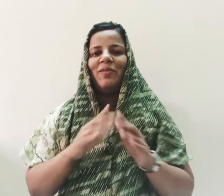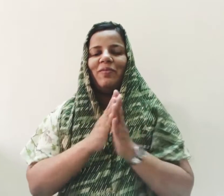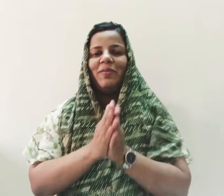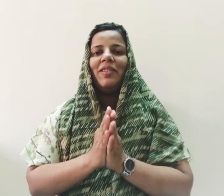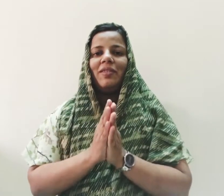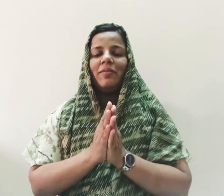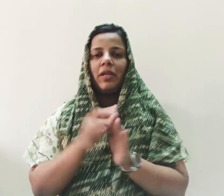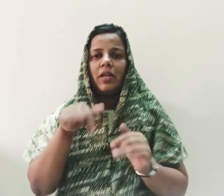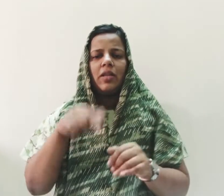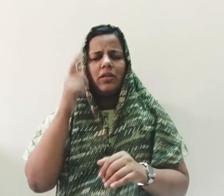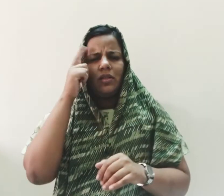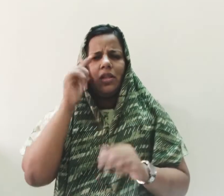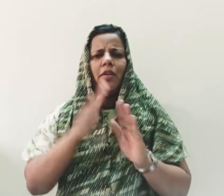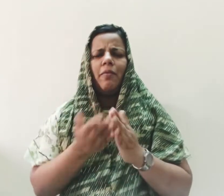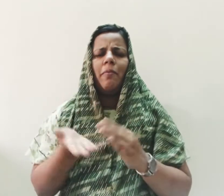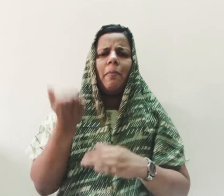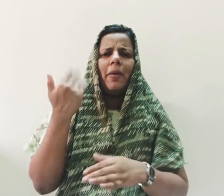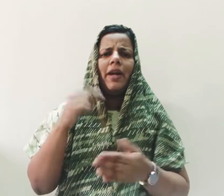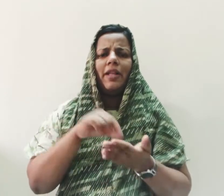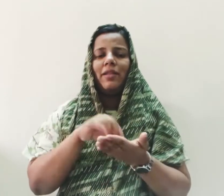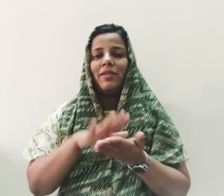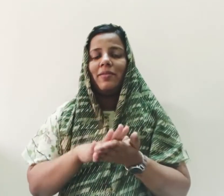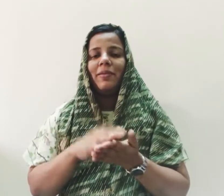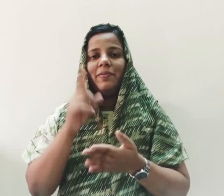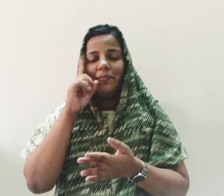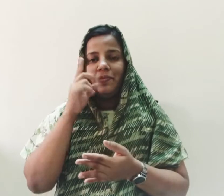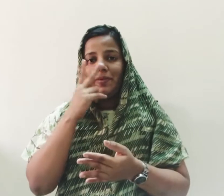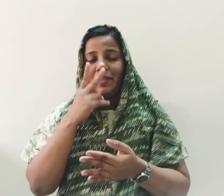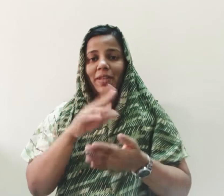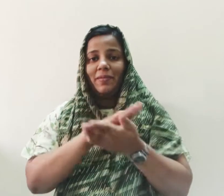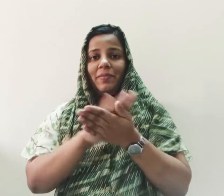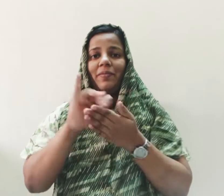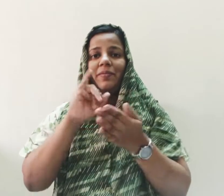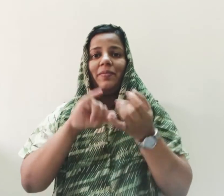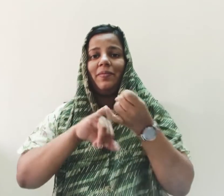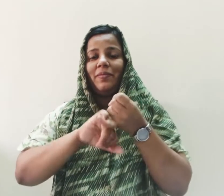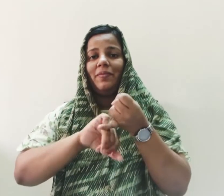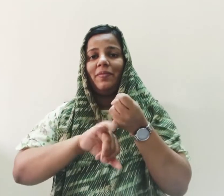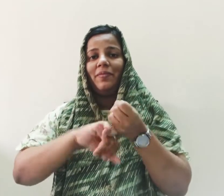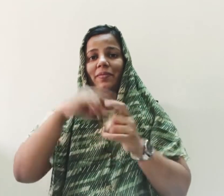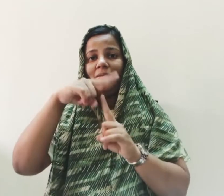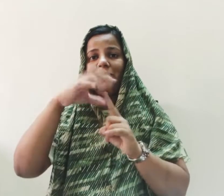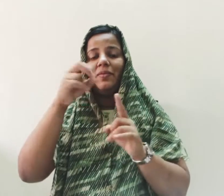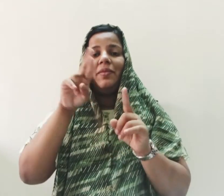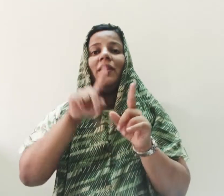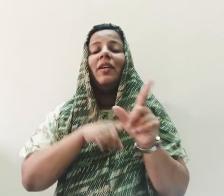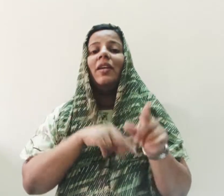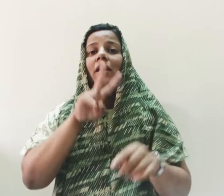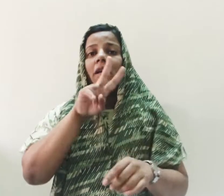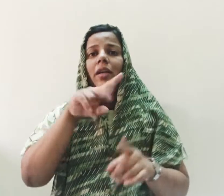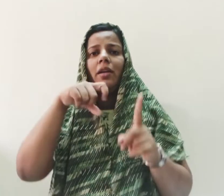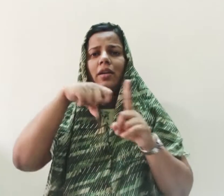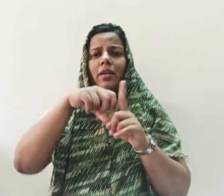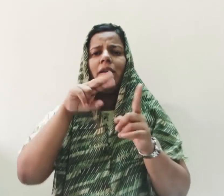നമ്മൾ ഇന്ന് ചിന്തിക്കുന്നത് പഴയ നിയമത്തിൽ ഒരു ഒരു ഒരു ഹിസ്റ്ററിയാണ്. 2 രാജാക്കന്മാരുടെ പുസ്തകം